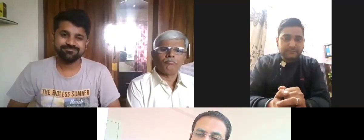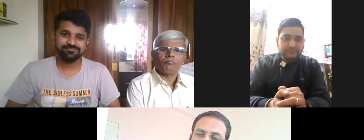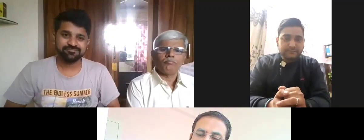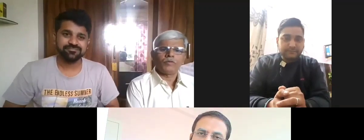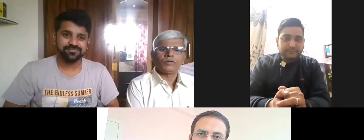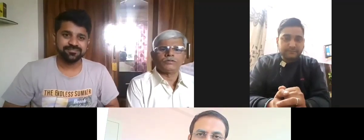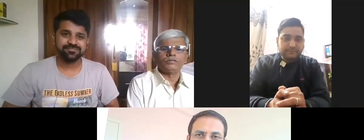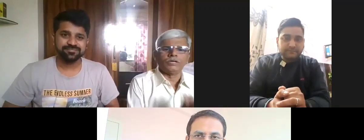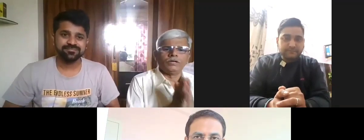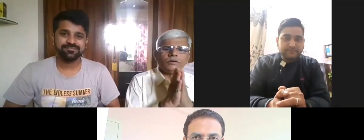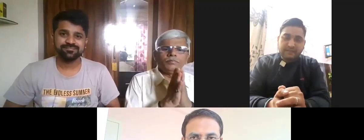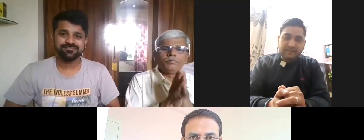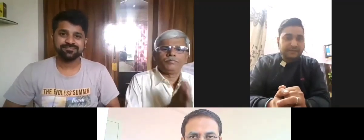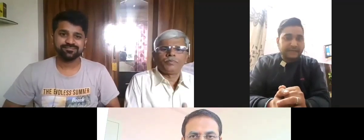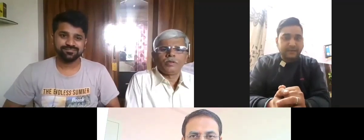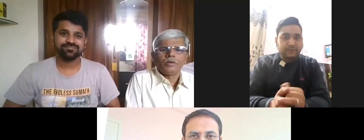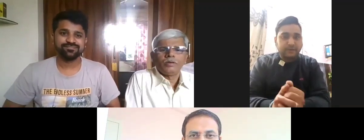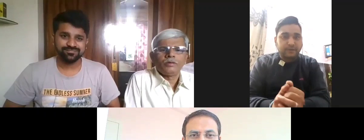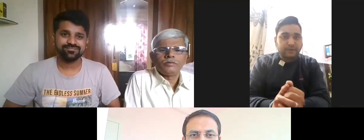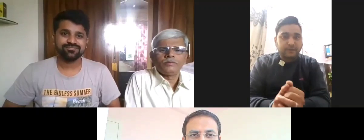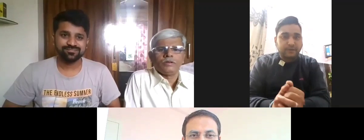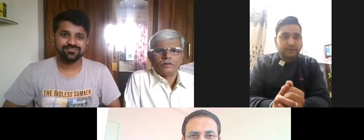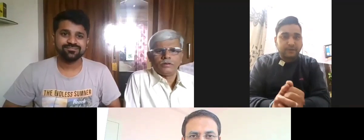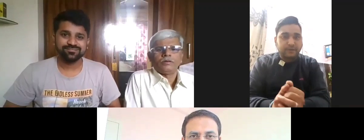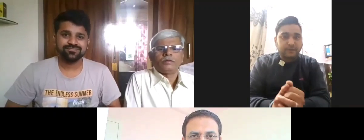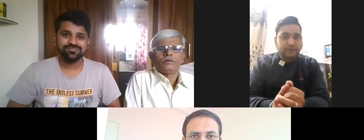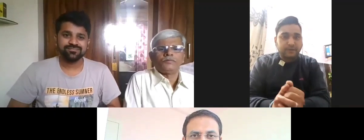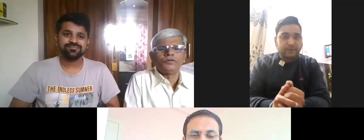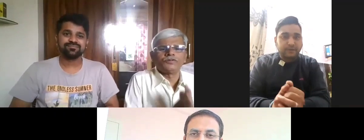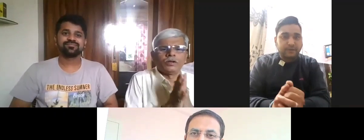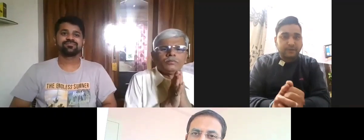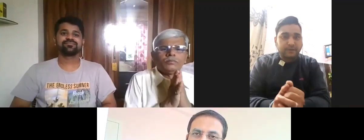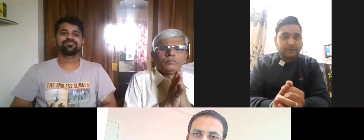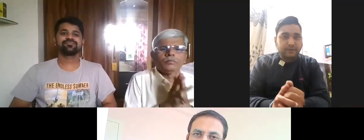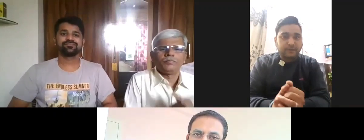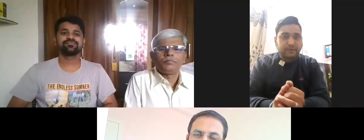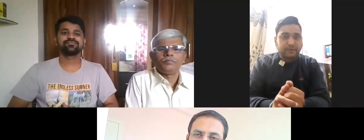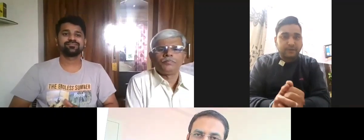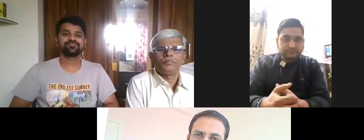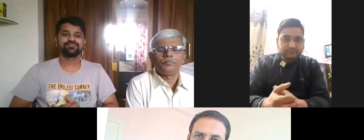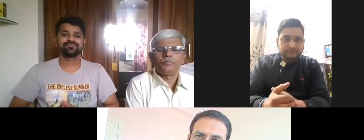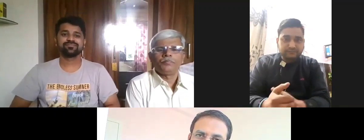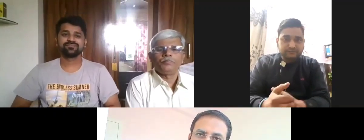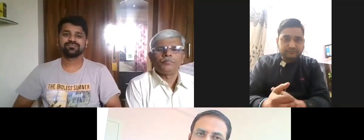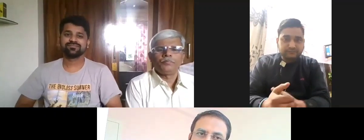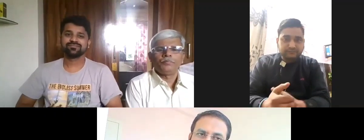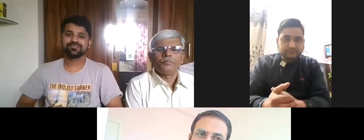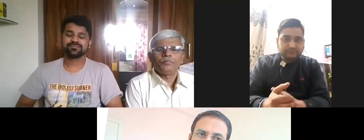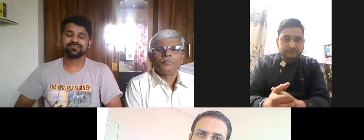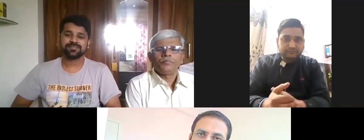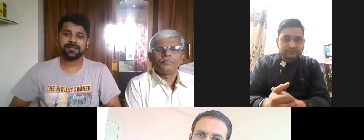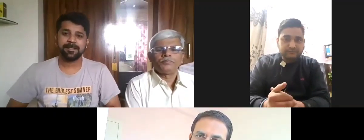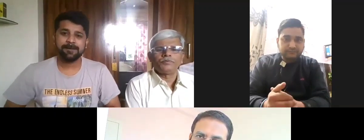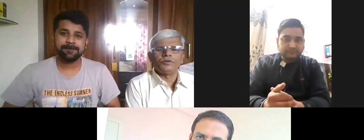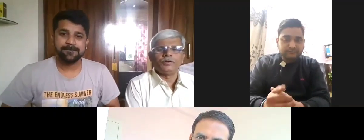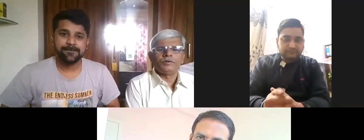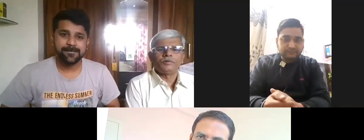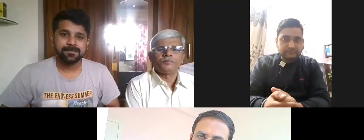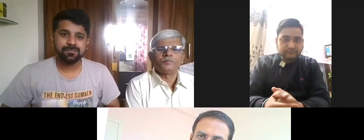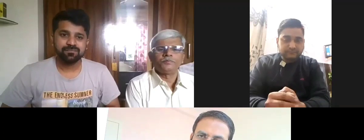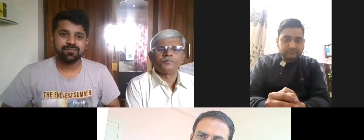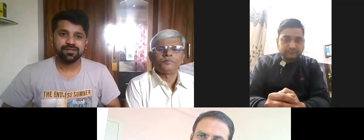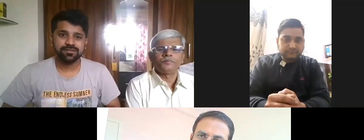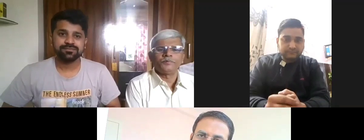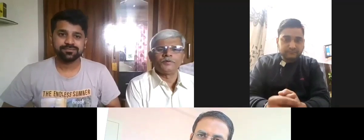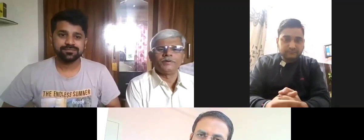सुरेश जी हमें बताएं, रिटायर हो गए हैं जी सर, आपकी पुत्री का विवाह चेतन के साथ